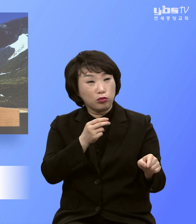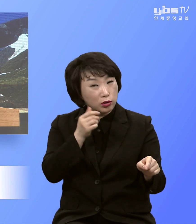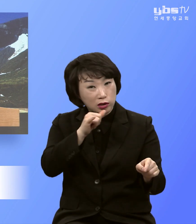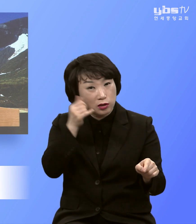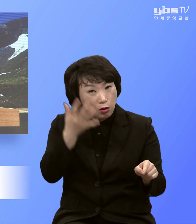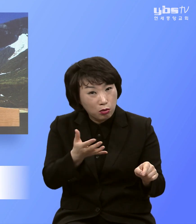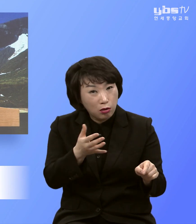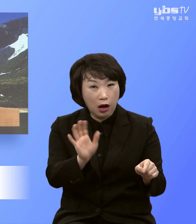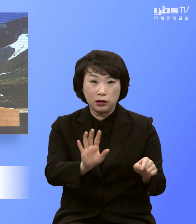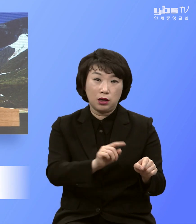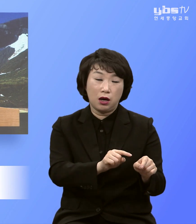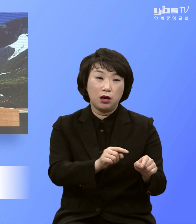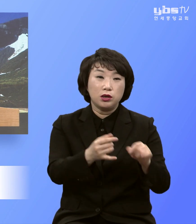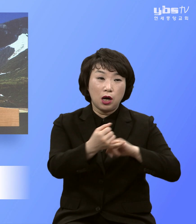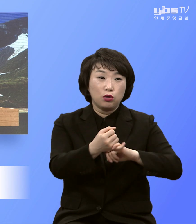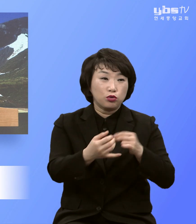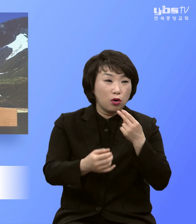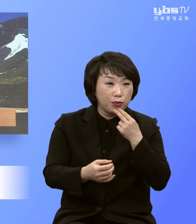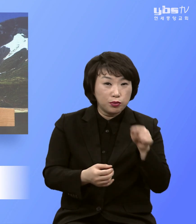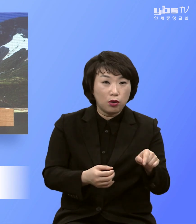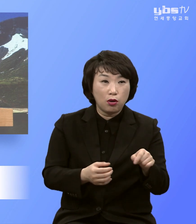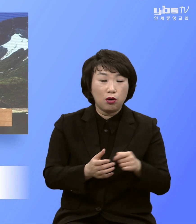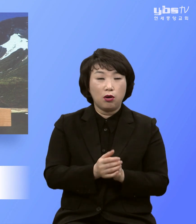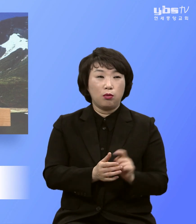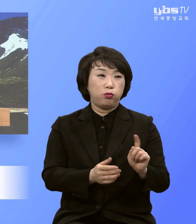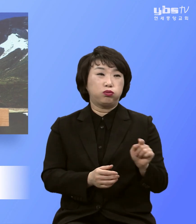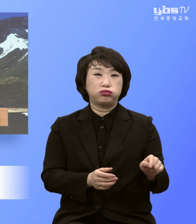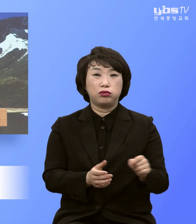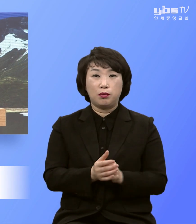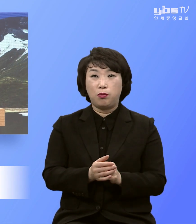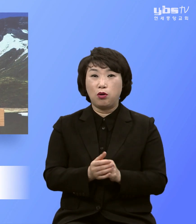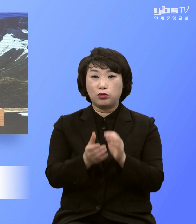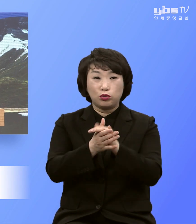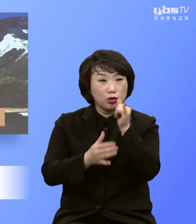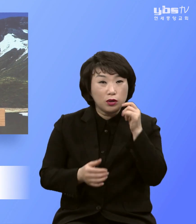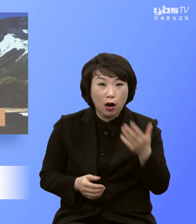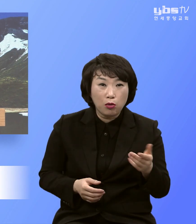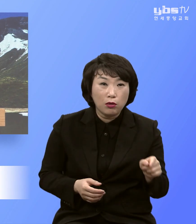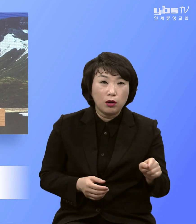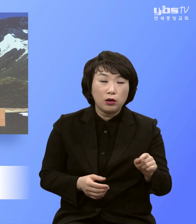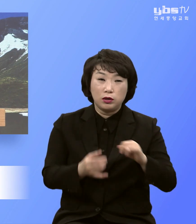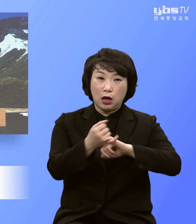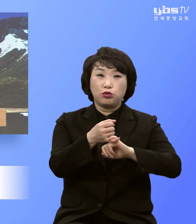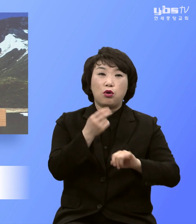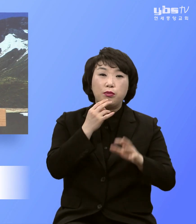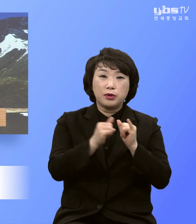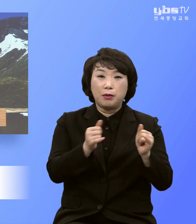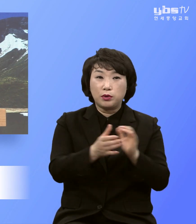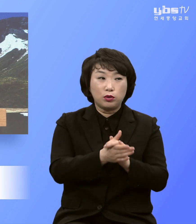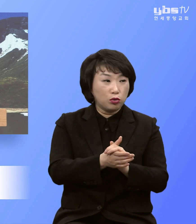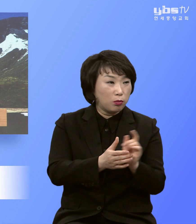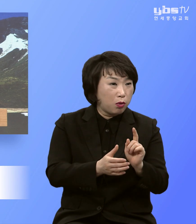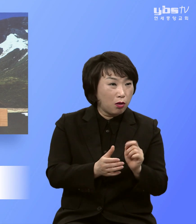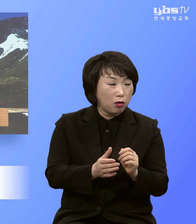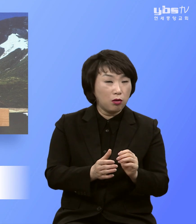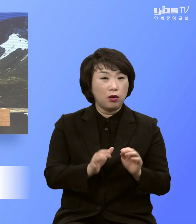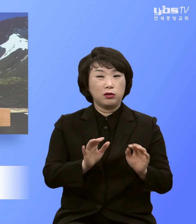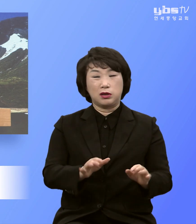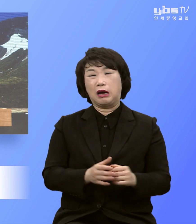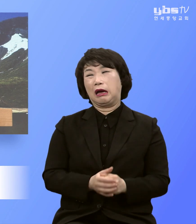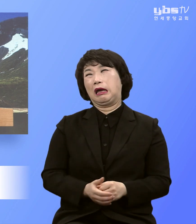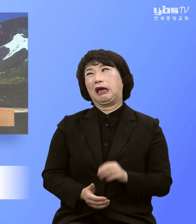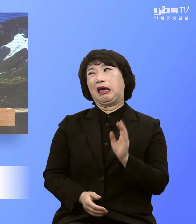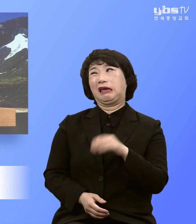하겠습니까? 약속도 없는데 이 사람의 목도리 무슨 기도하냐? 약속 없는 사람의 기도를 하다 보니까